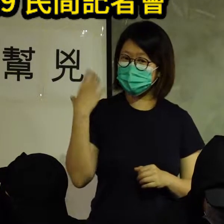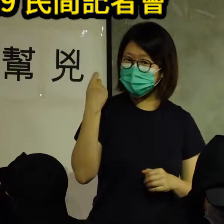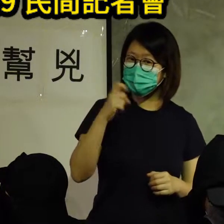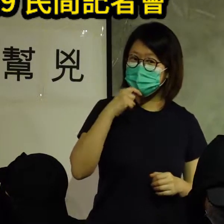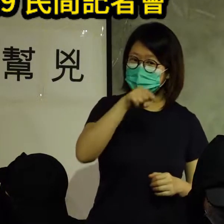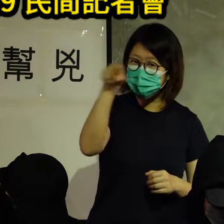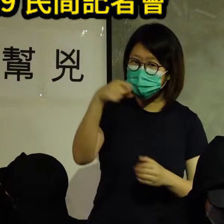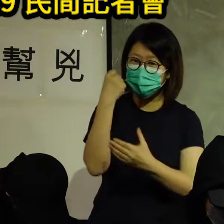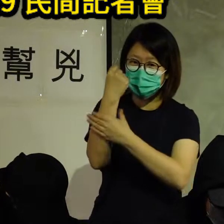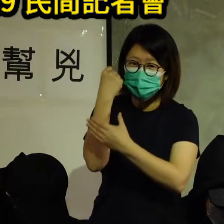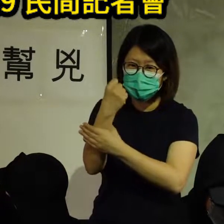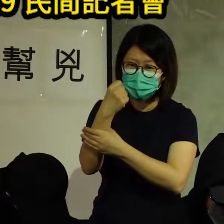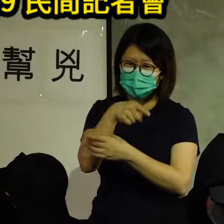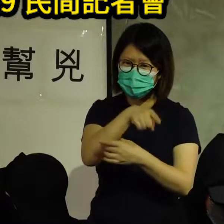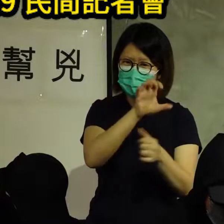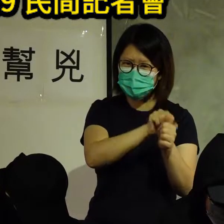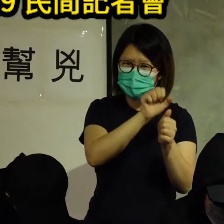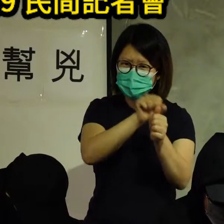自由